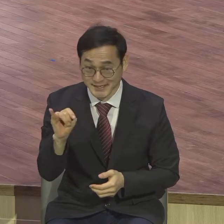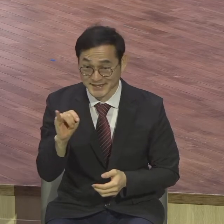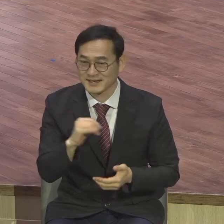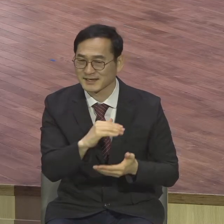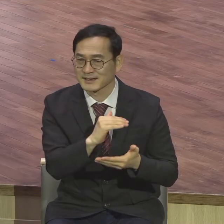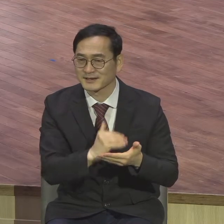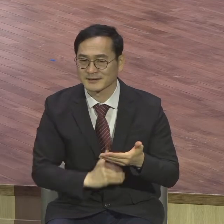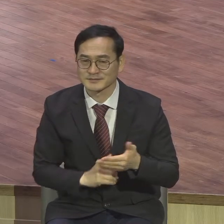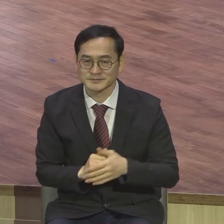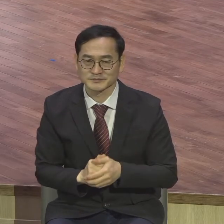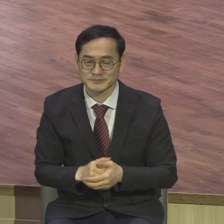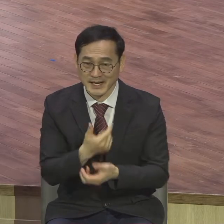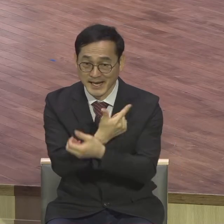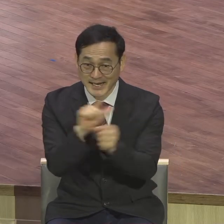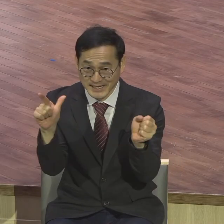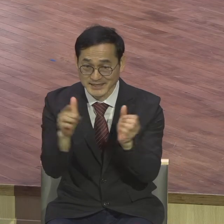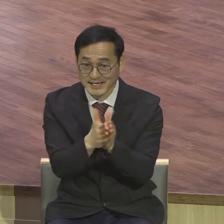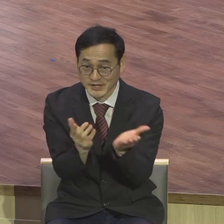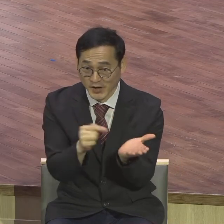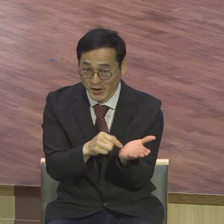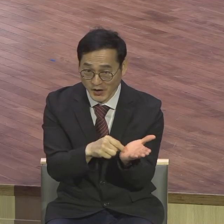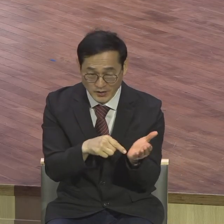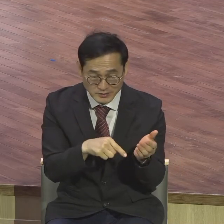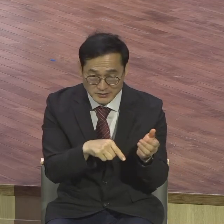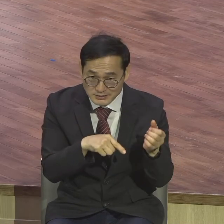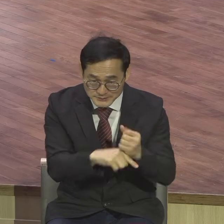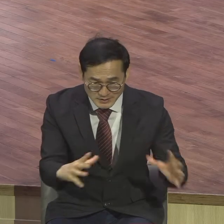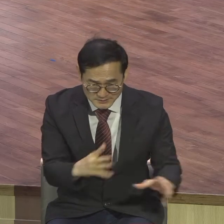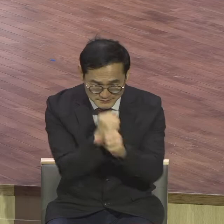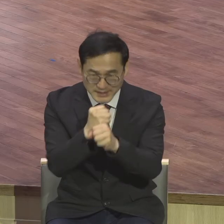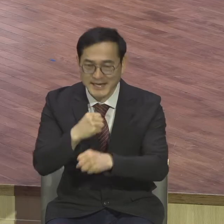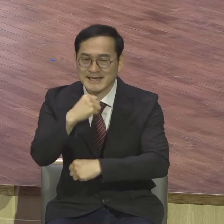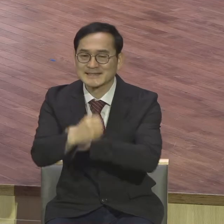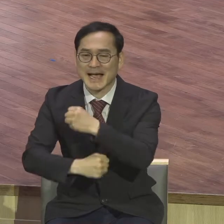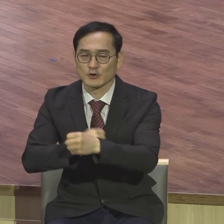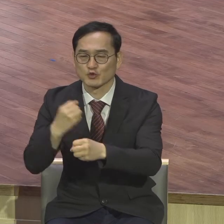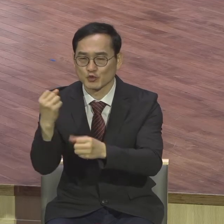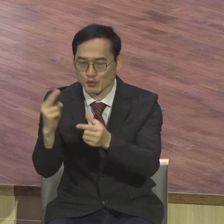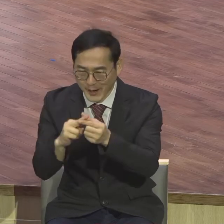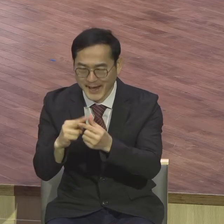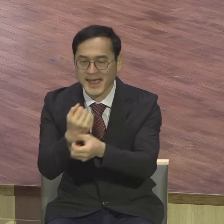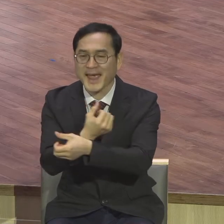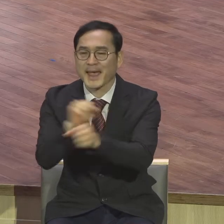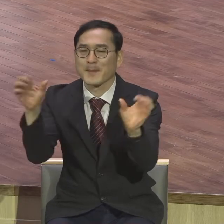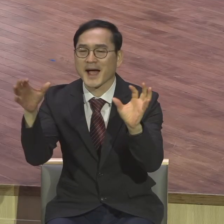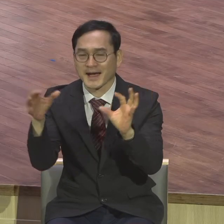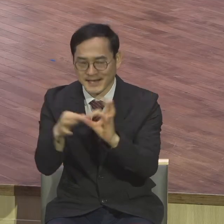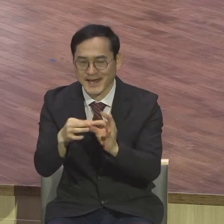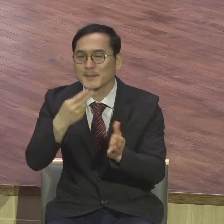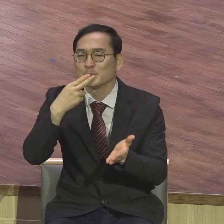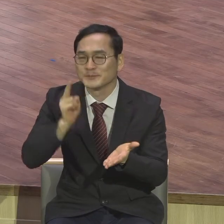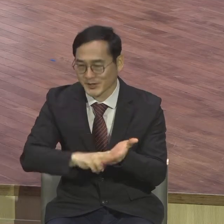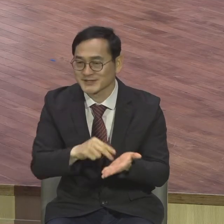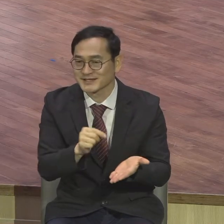갈라디아서를 가르쳐서 흔히 자유와 해방의 서신이라, 자유와